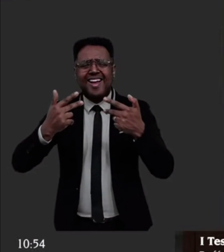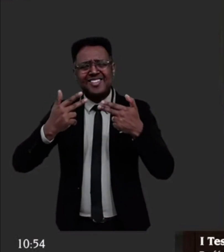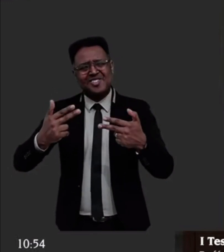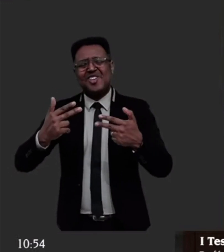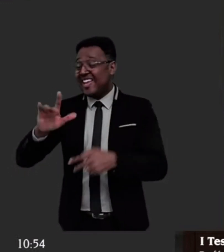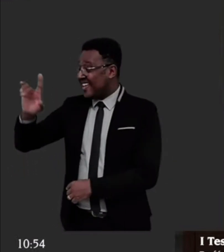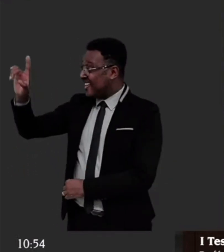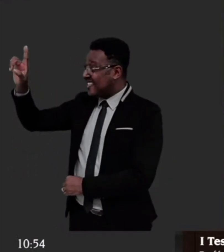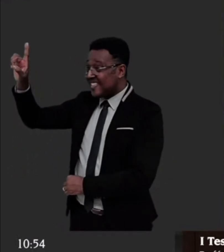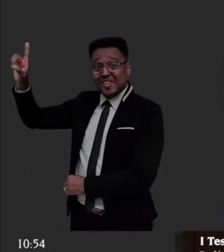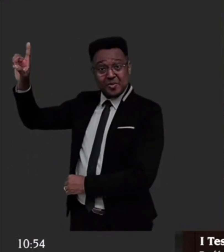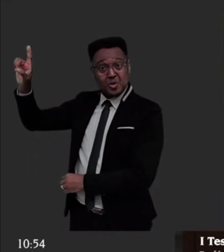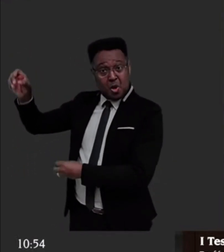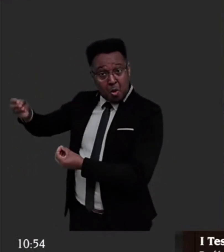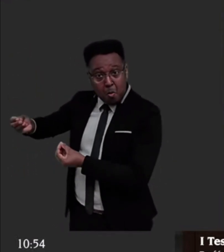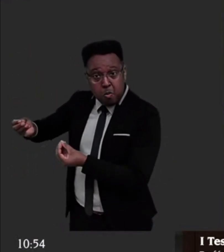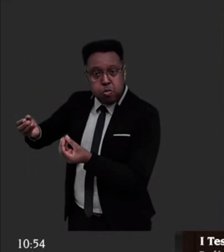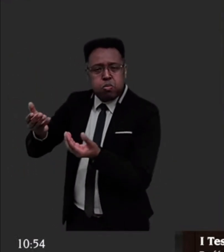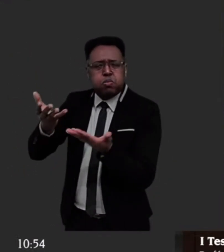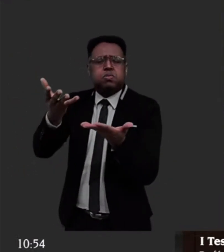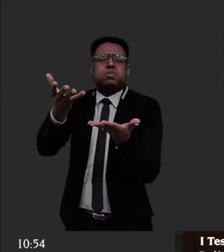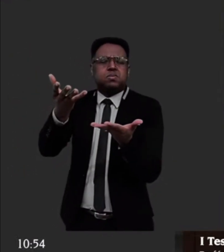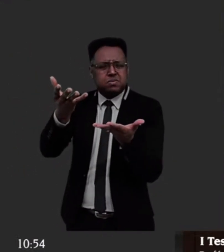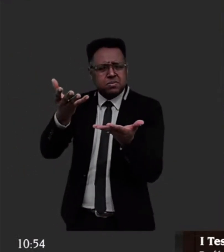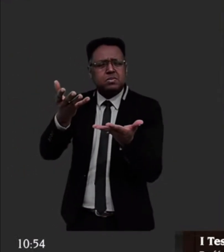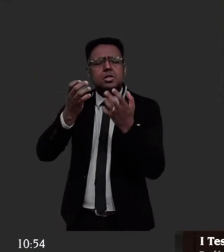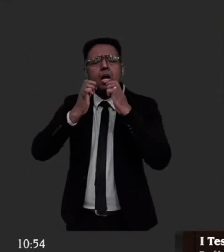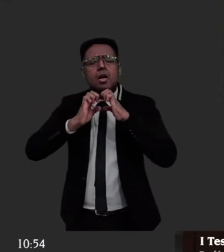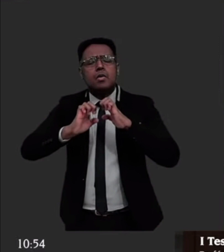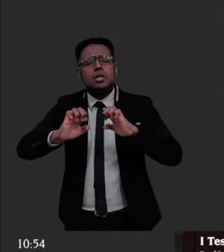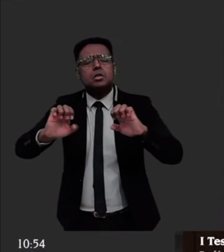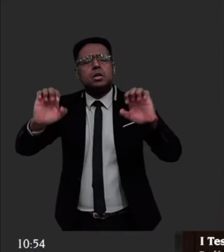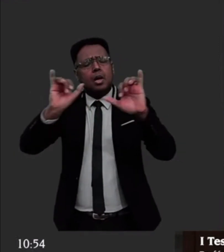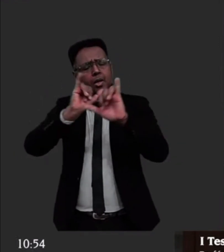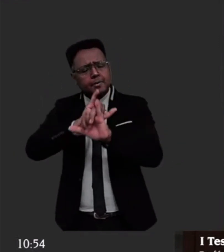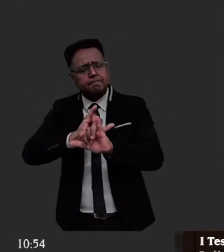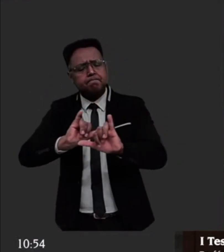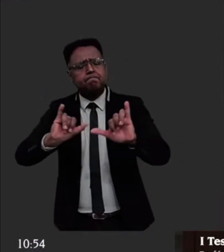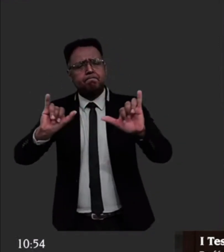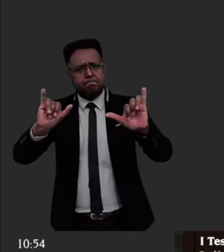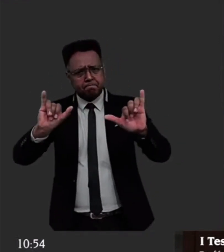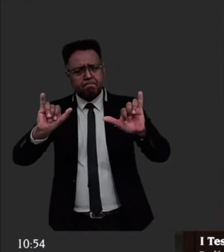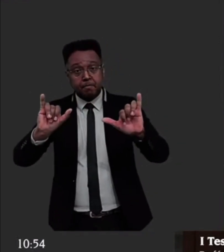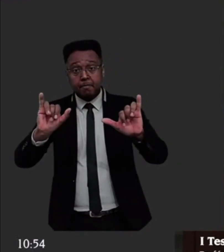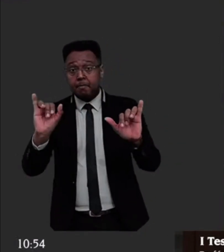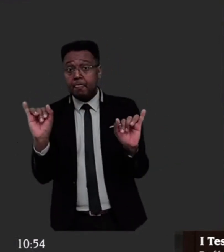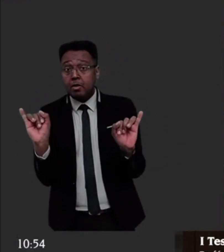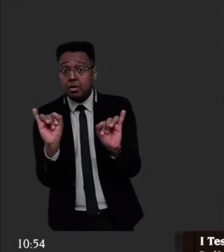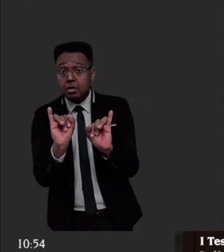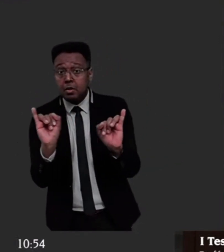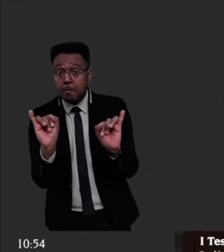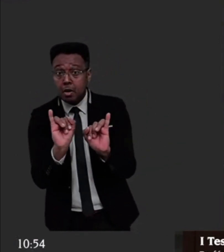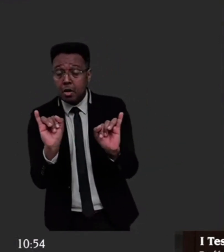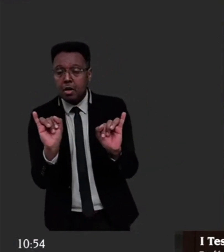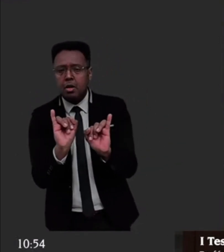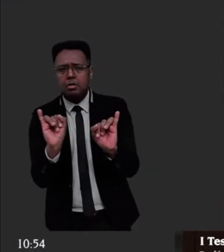conselho de Deus. Este é Evangelho. outras coisas que passam por trabalhos, que